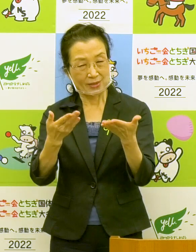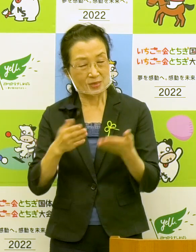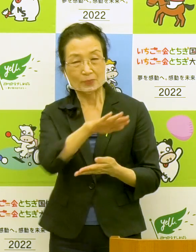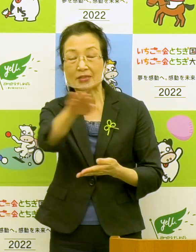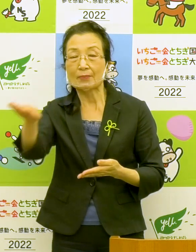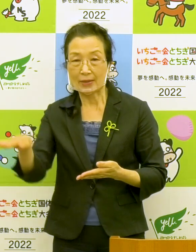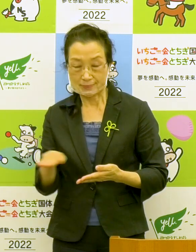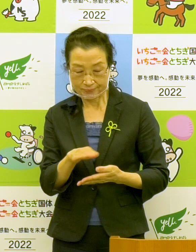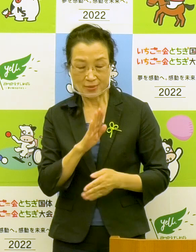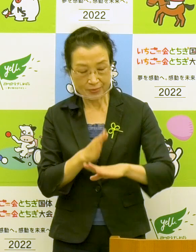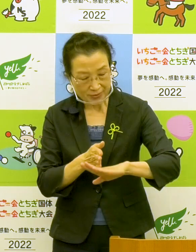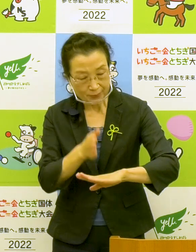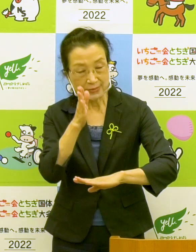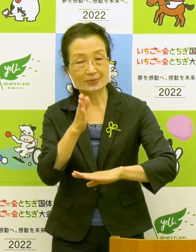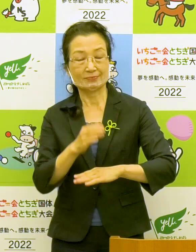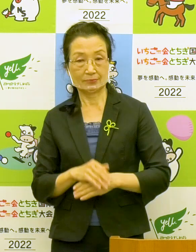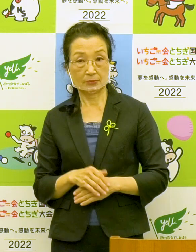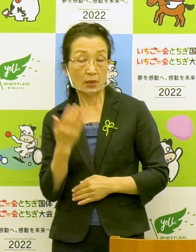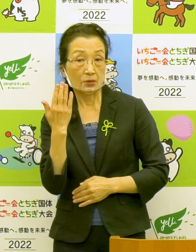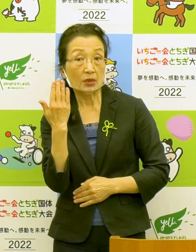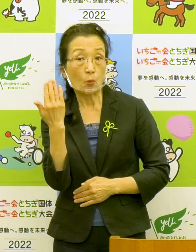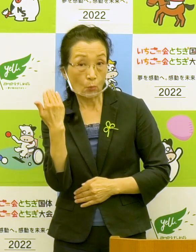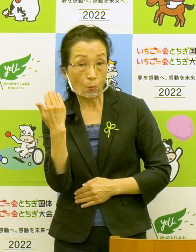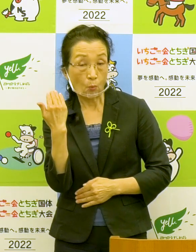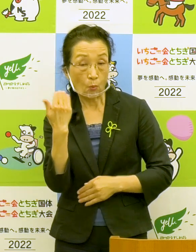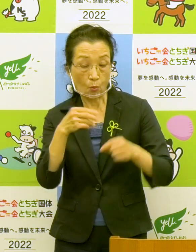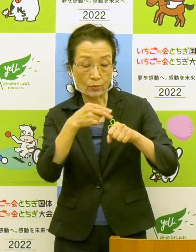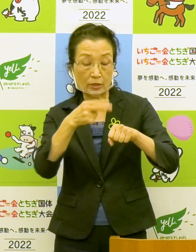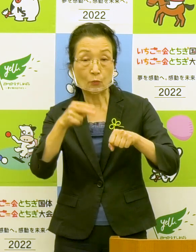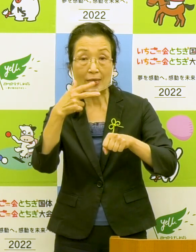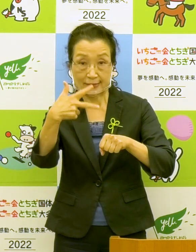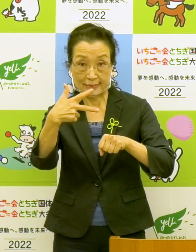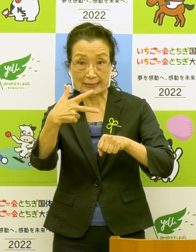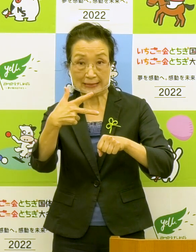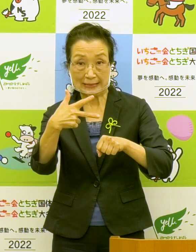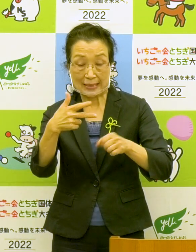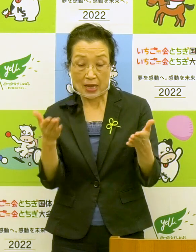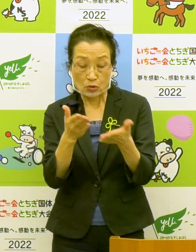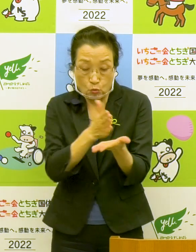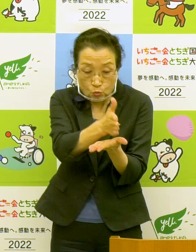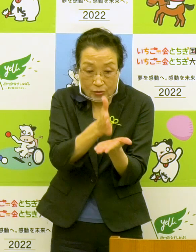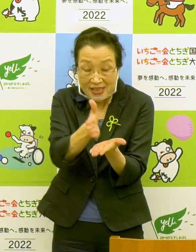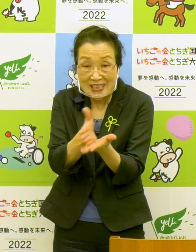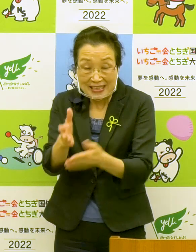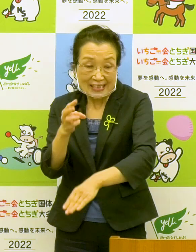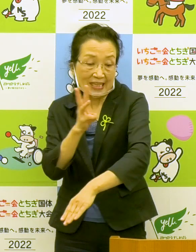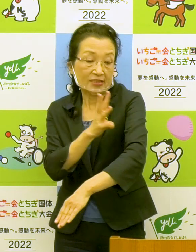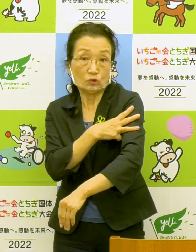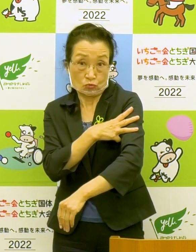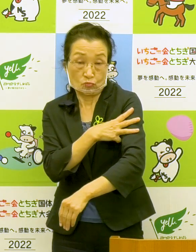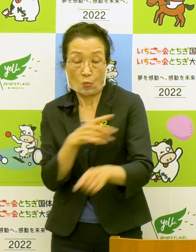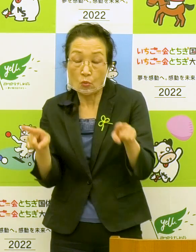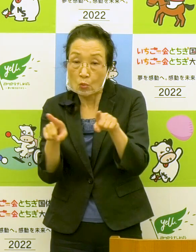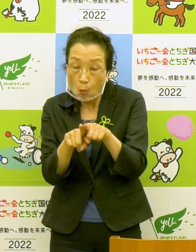うございます。先ほど那須塩原市の職域接種に関する共同